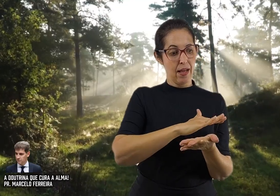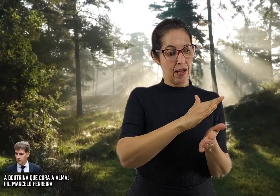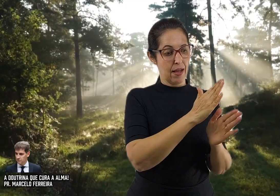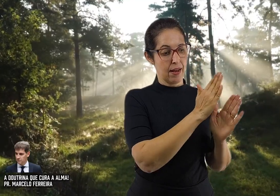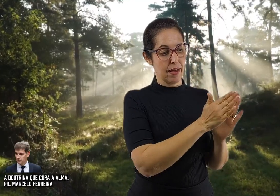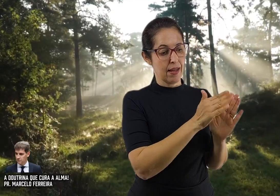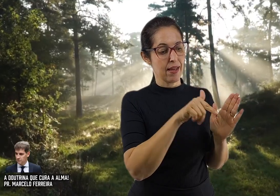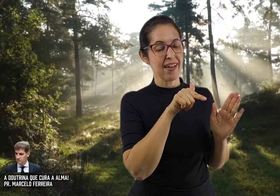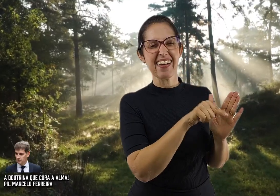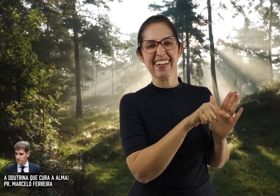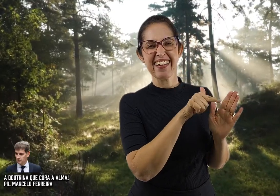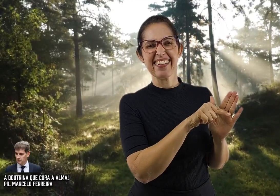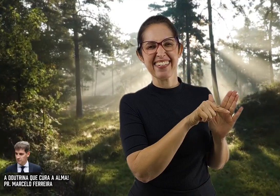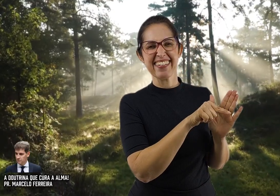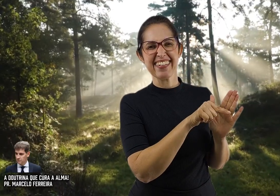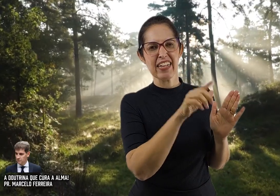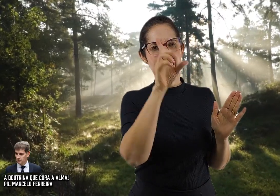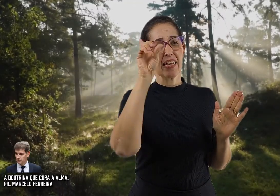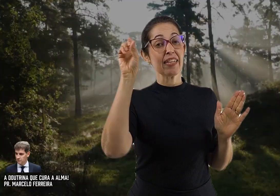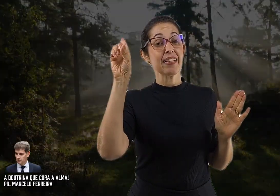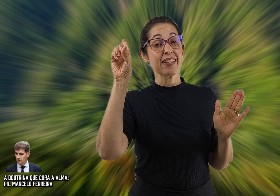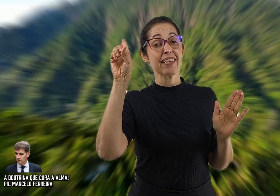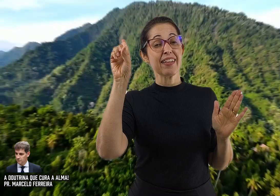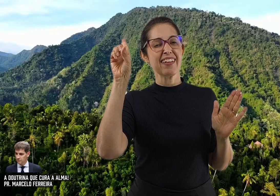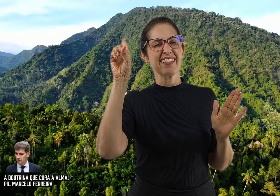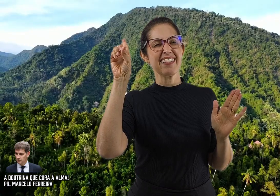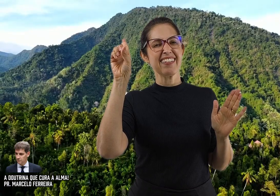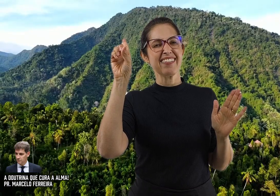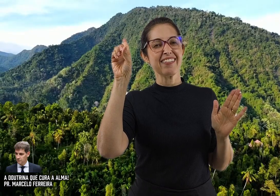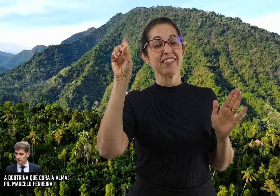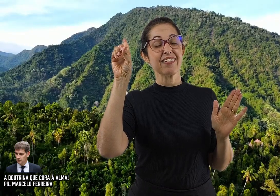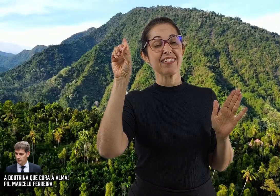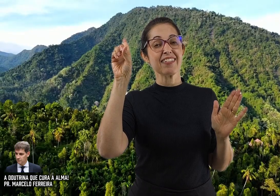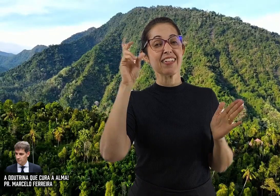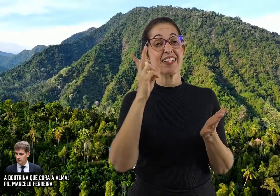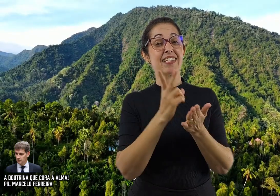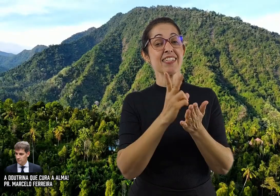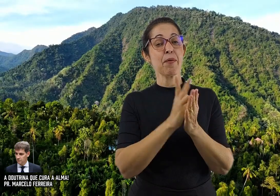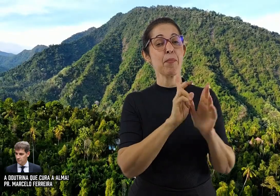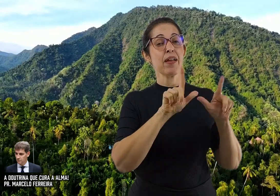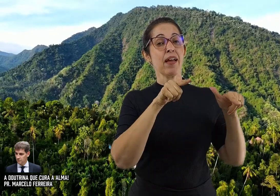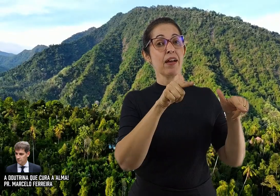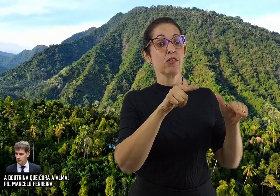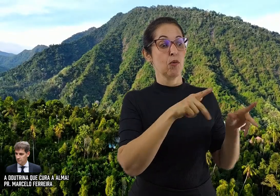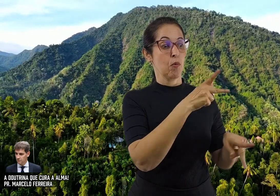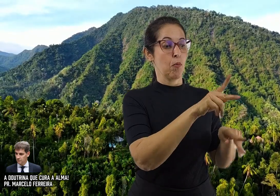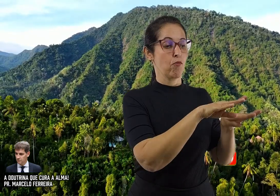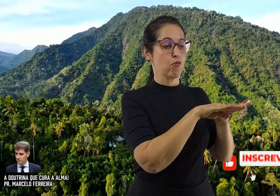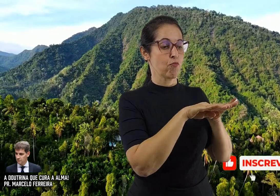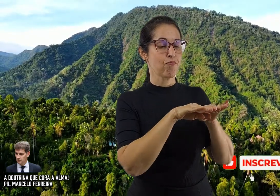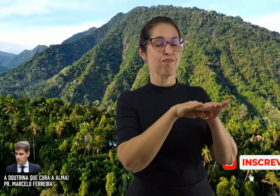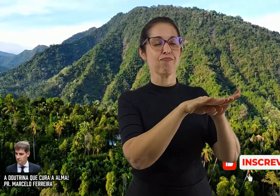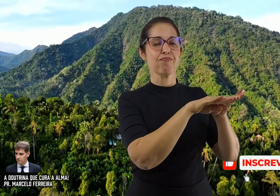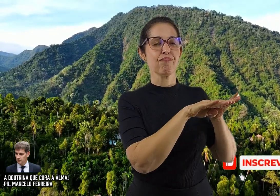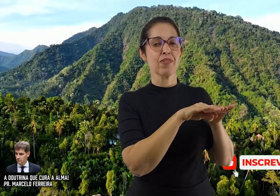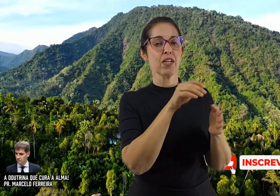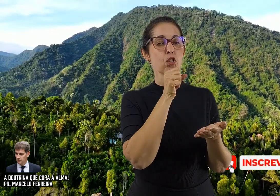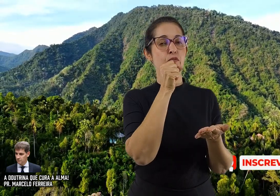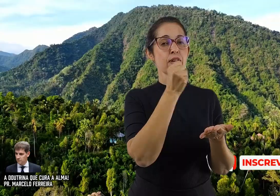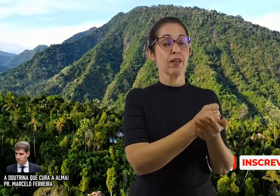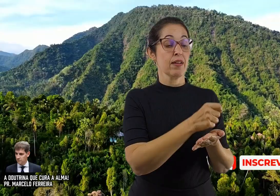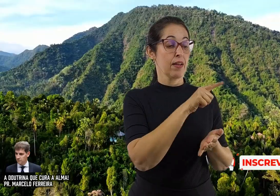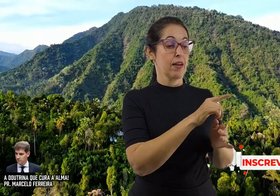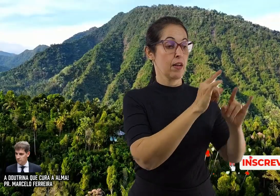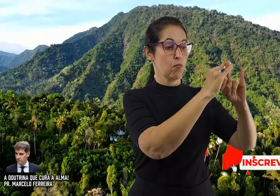tempos, Deus sempre teve um instrumento para unificar o seu povo. No Velho Testamento você